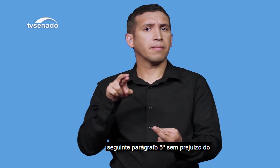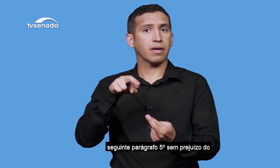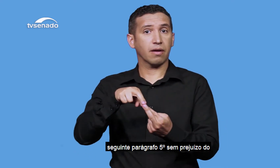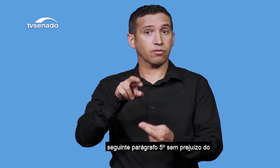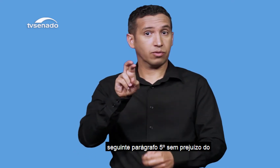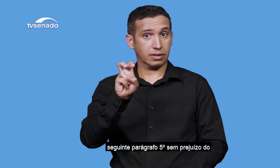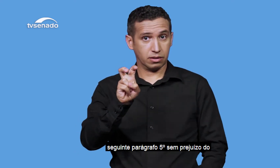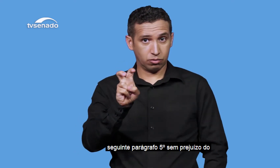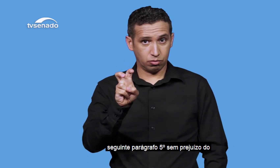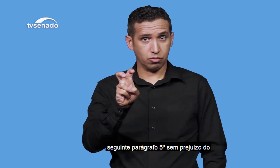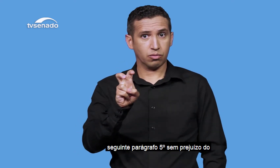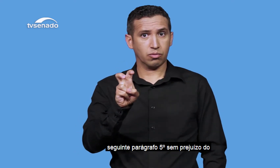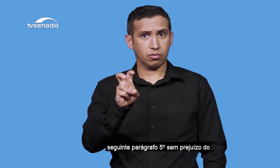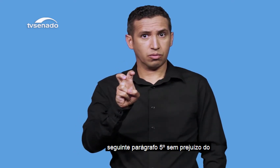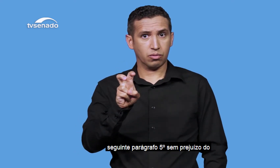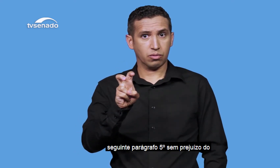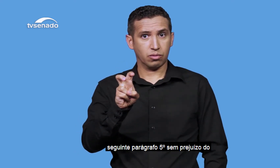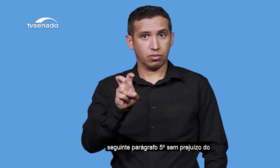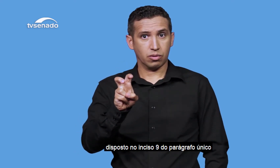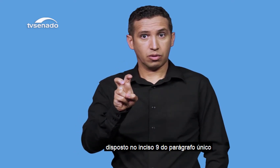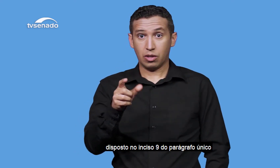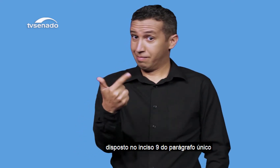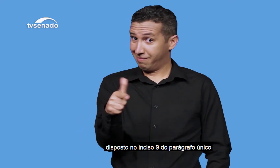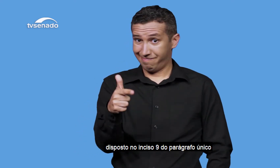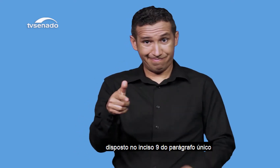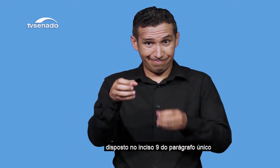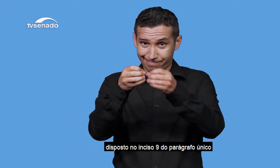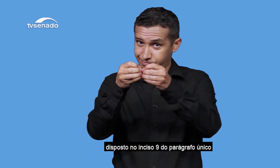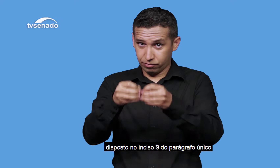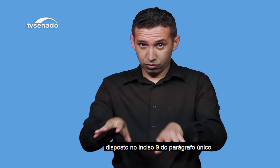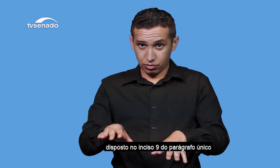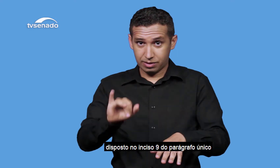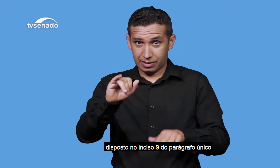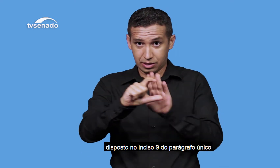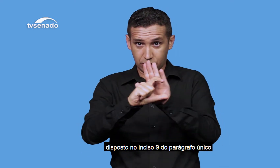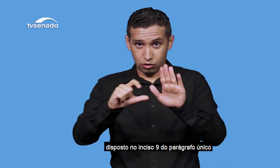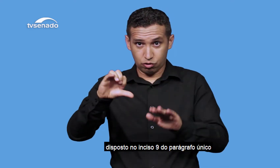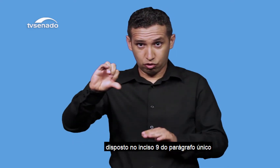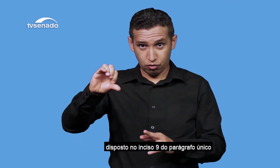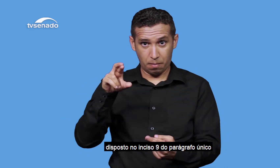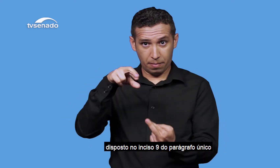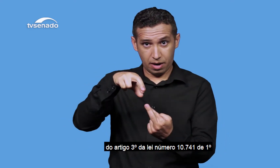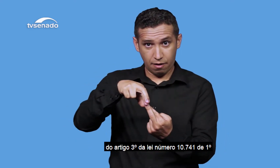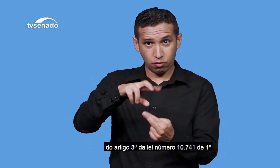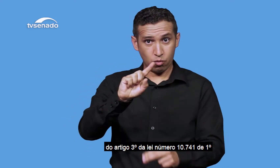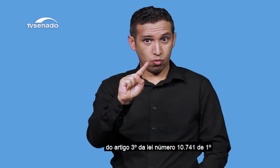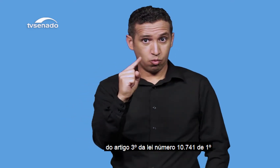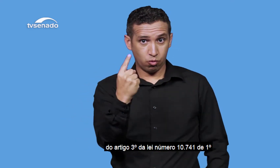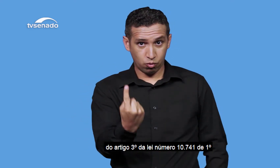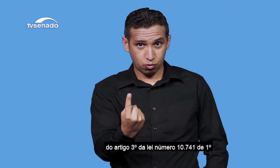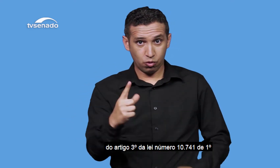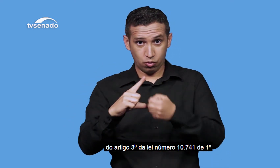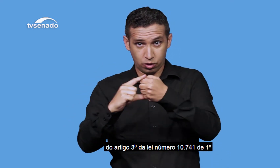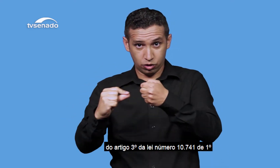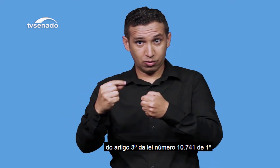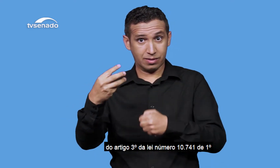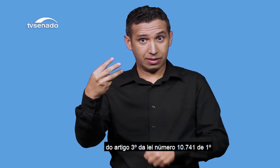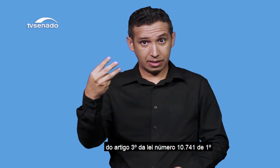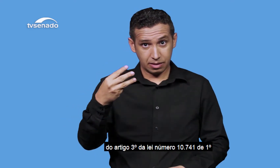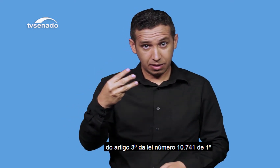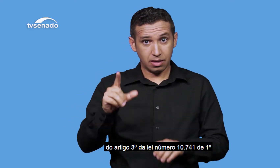5º sem prejuízo do disposto no inciso 9 do parágrafo único do artigo